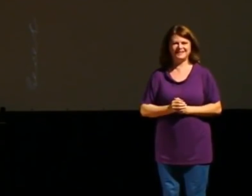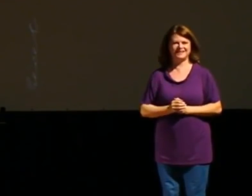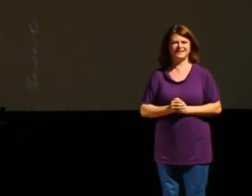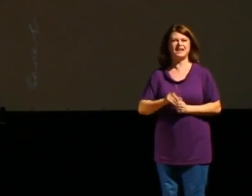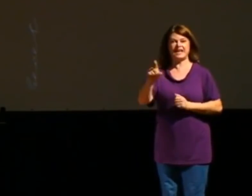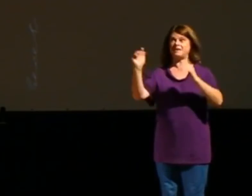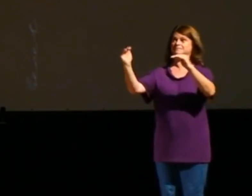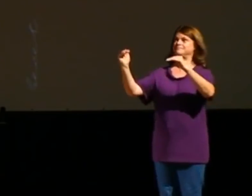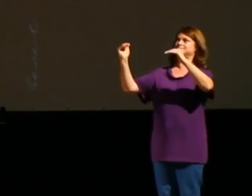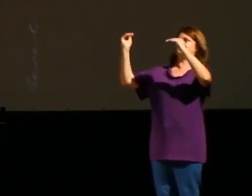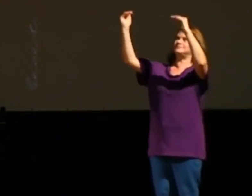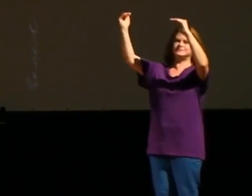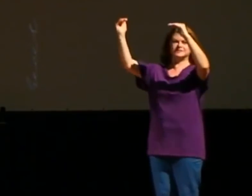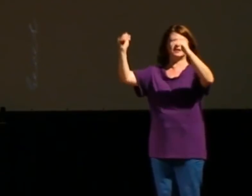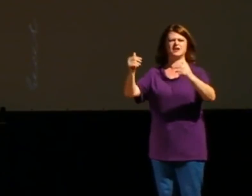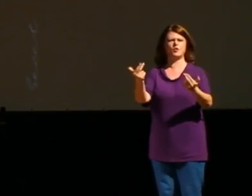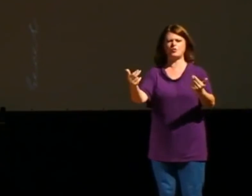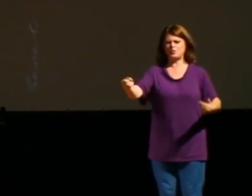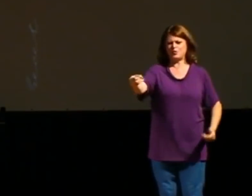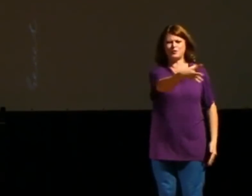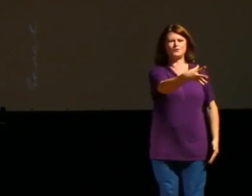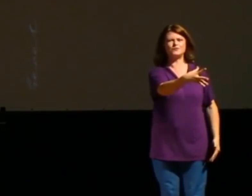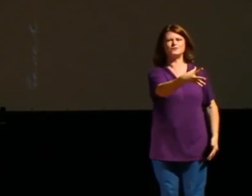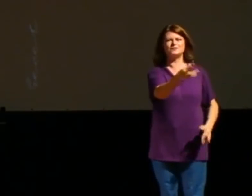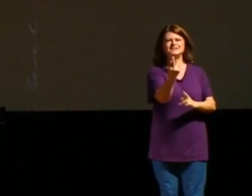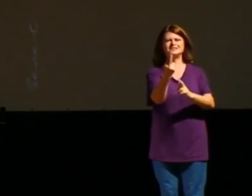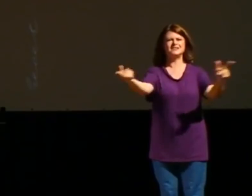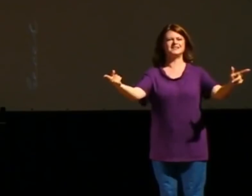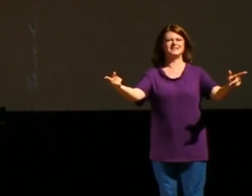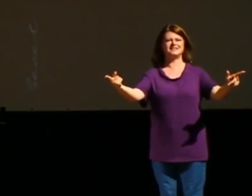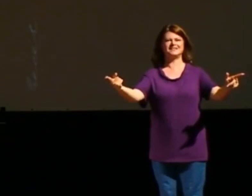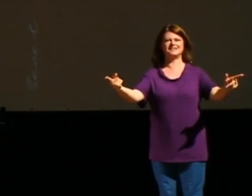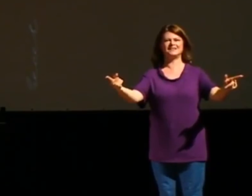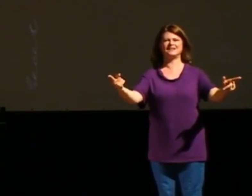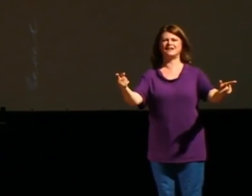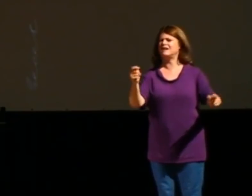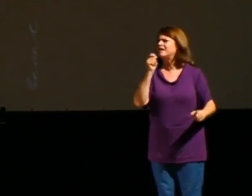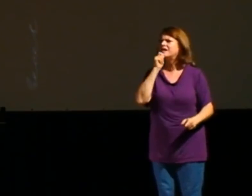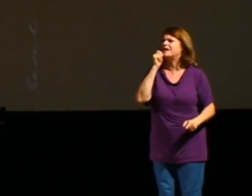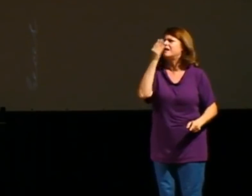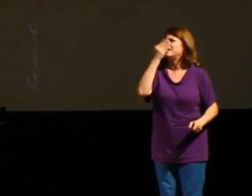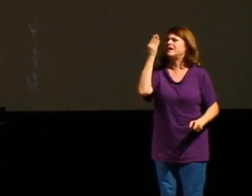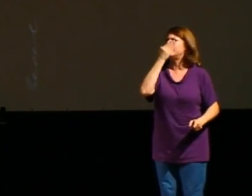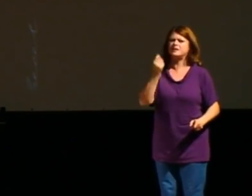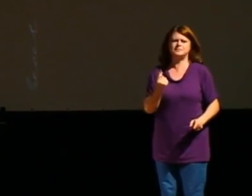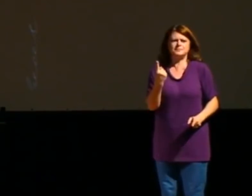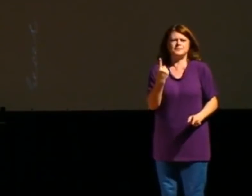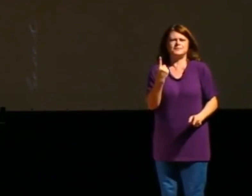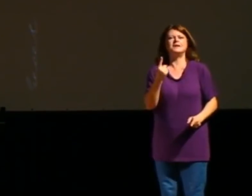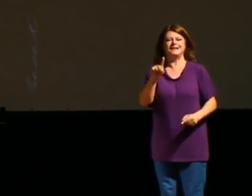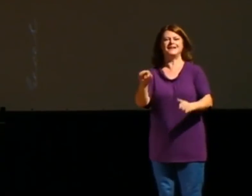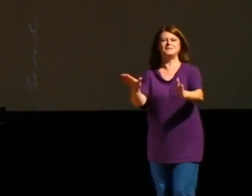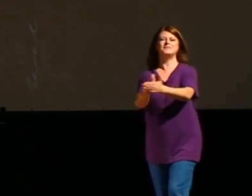É algo novo que atingiu o nosso mundo conhecido e que você percebe